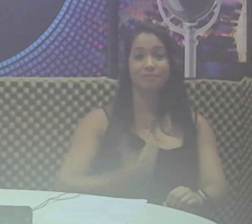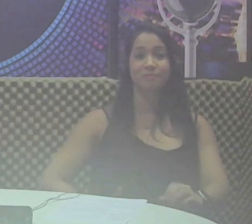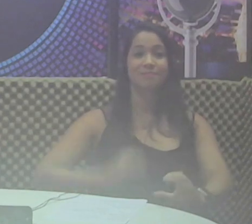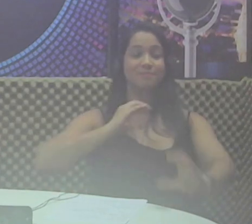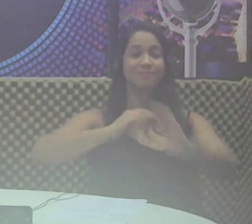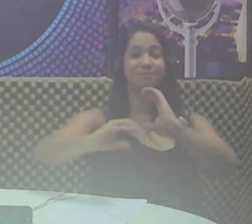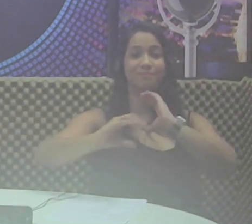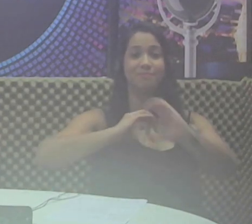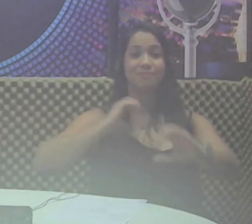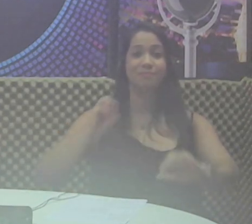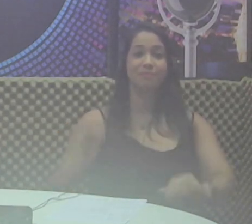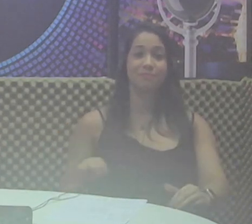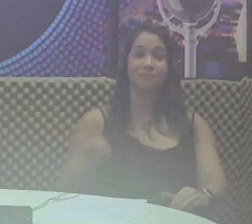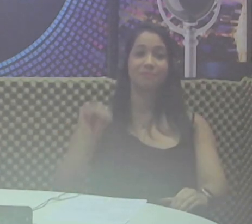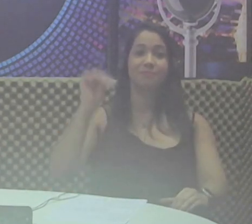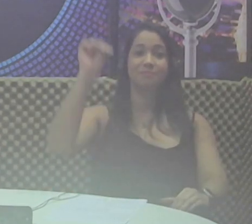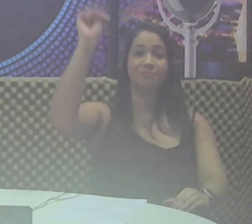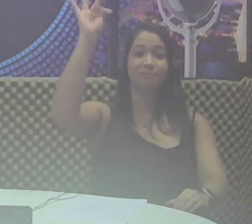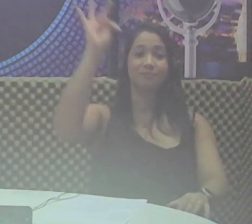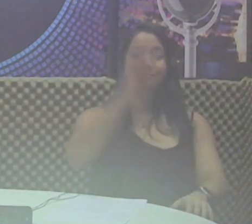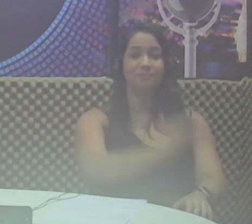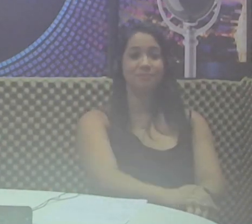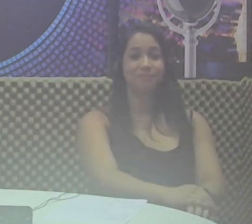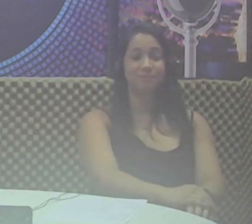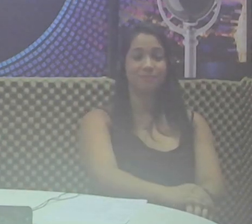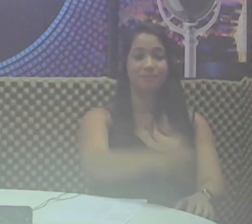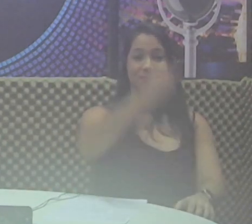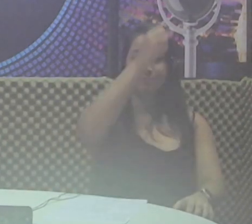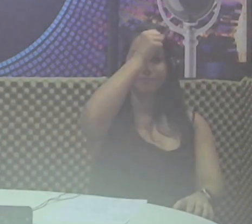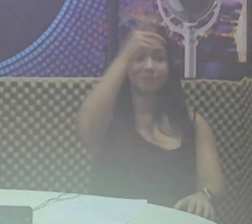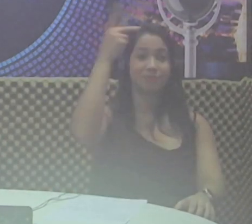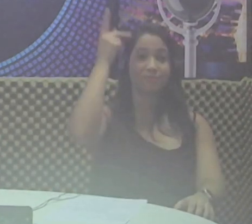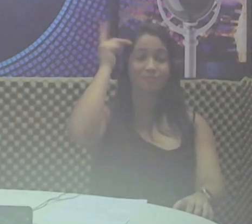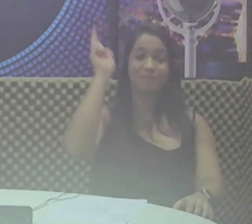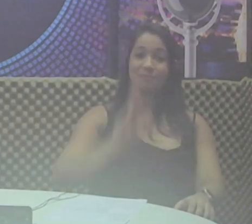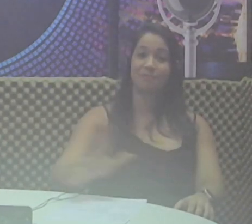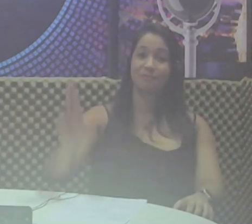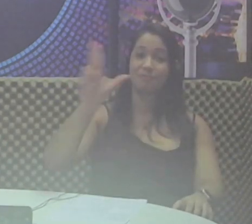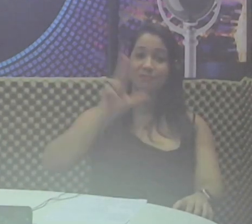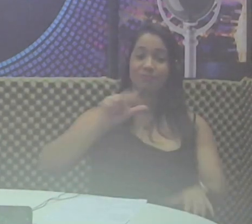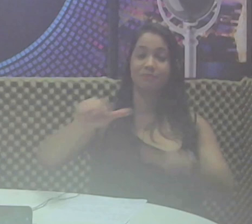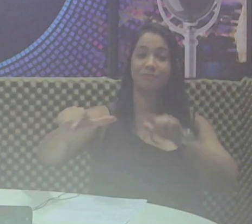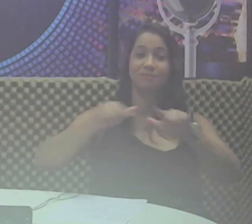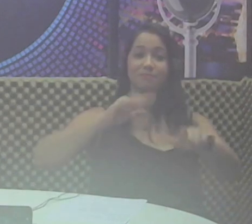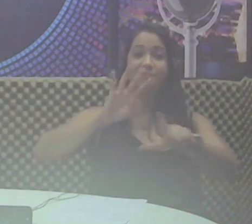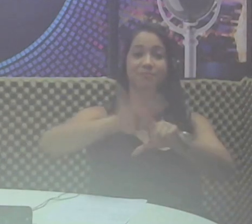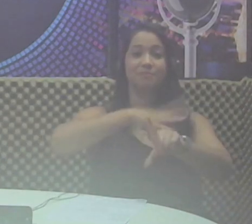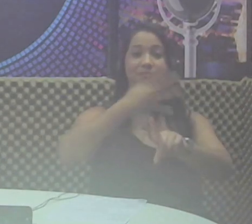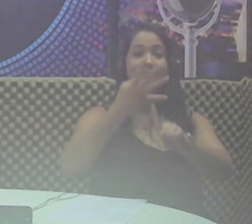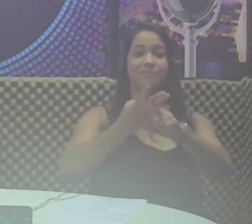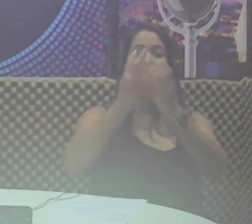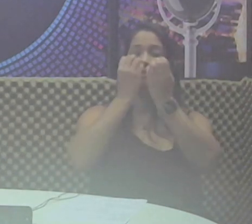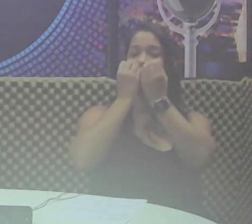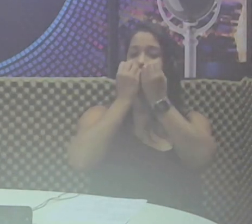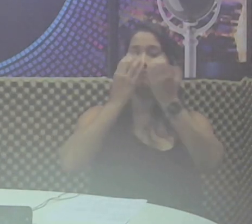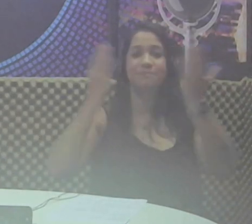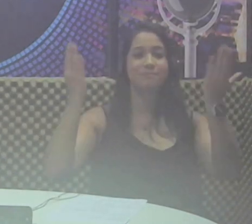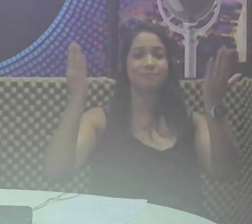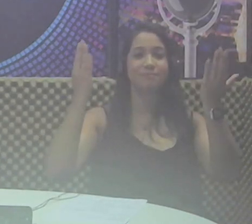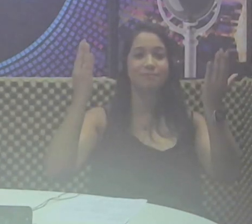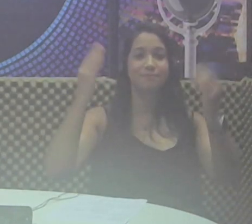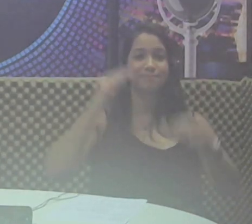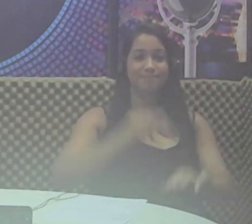de Governo e Comunicação, Marco Túlio de Castro Kalimann. Prefeitura de Uberlândia. Fazer mais, fazer